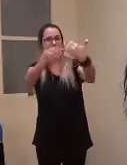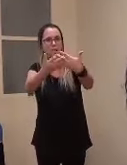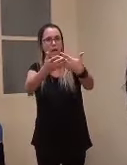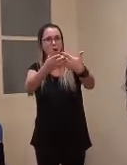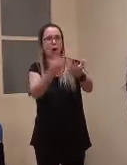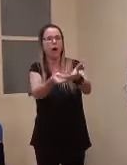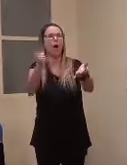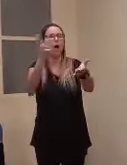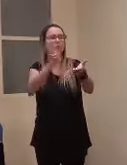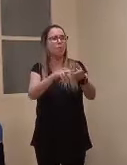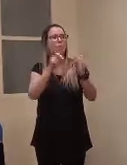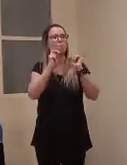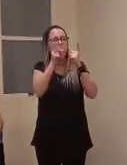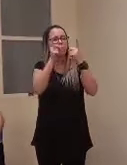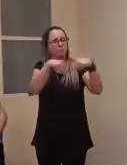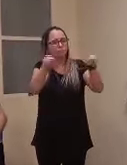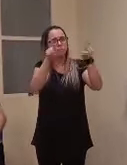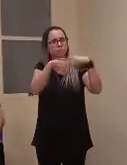siempre